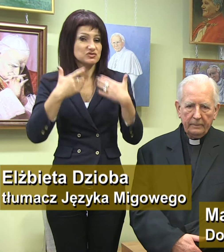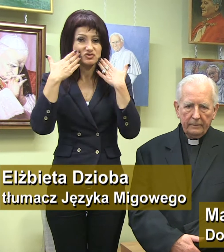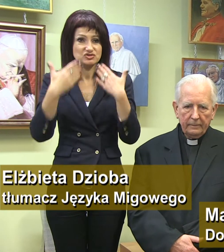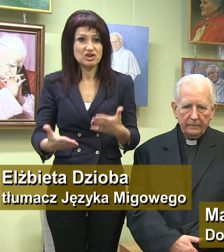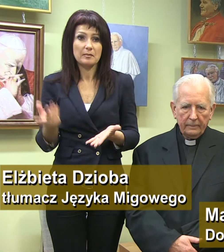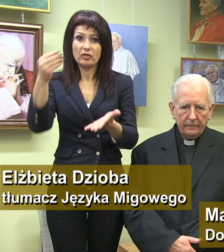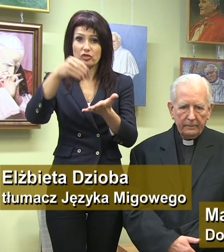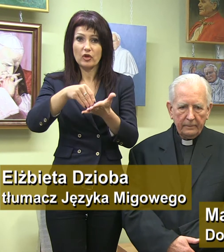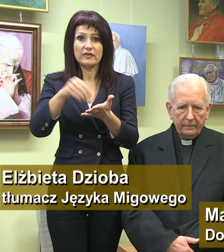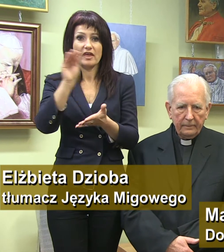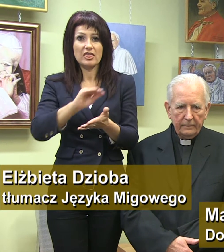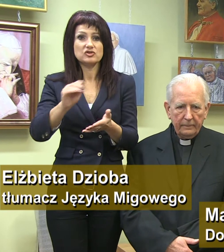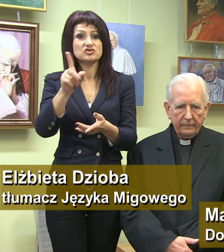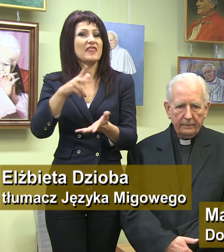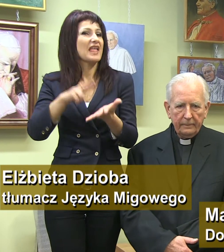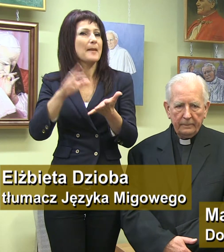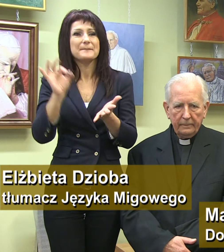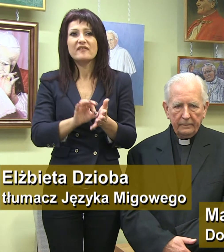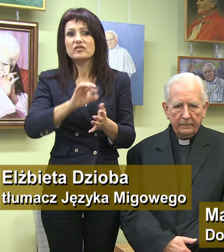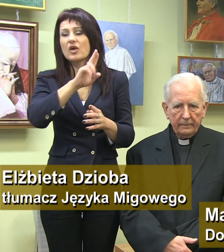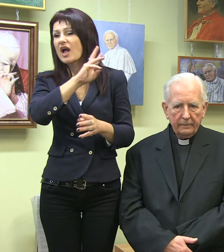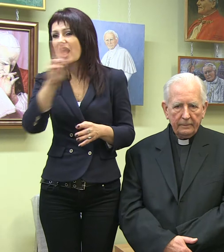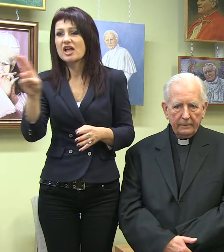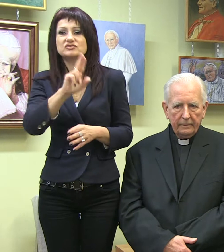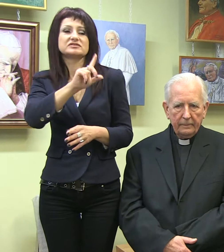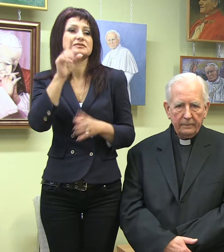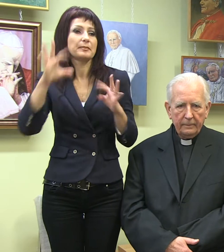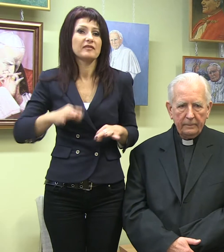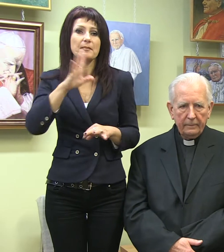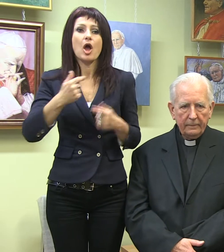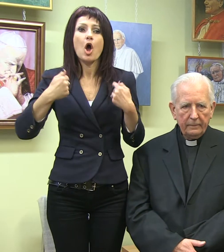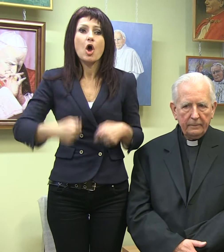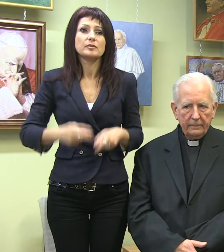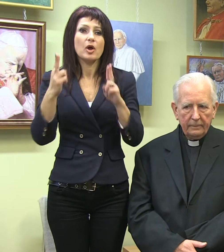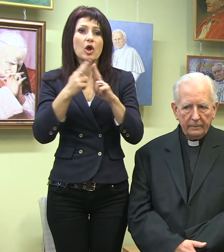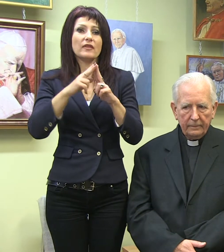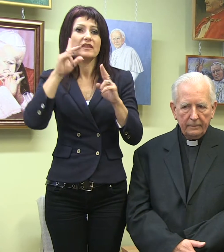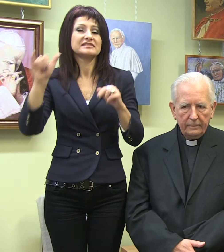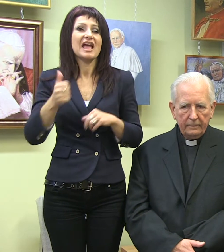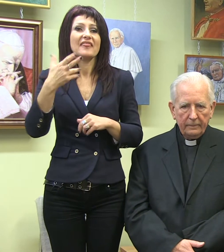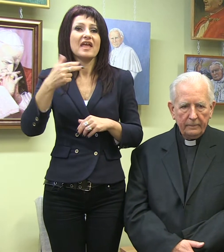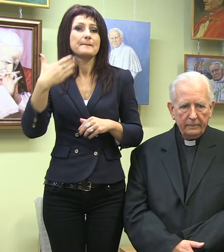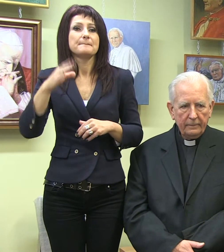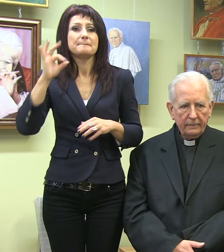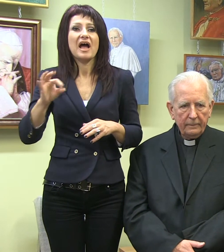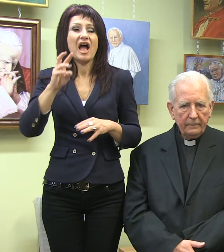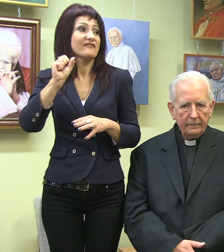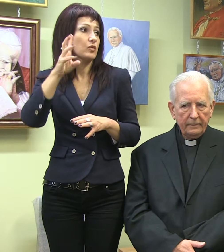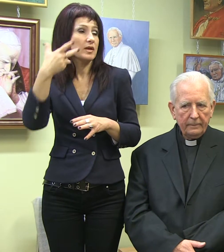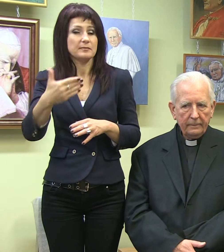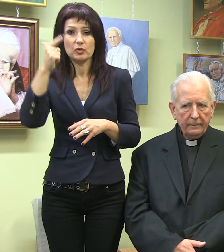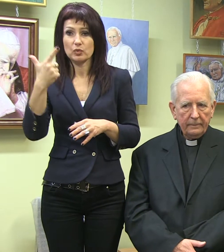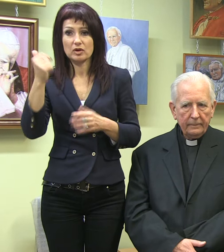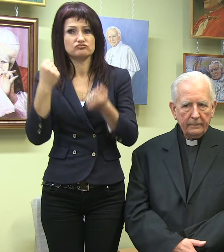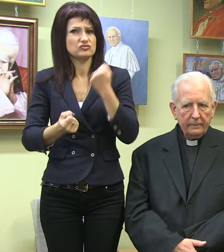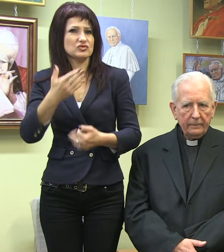Chciałabym dodać jeszcze, że na pewno każdy z Państwa ma osobisty kontakt z Janem Pawłem II. I trudno